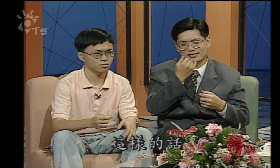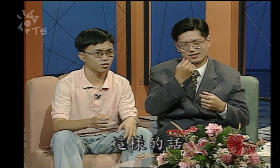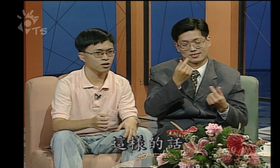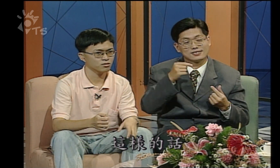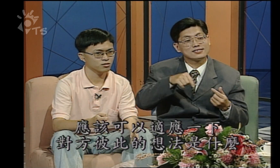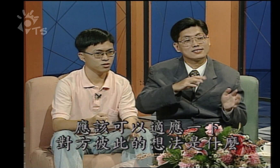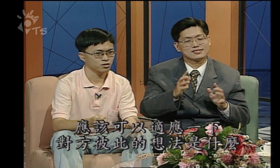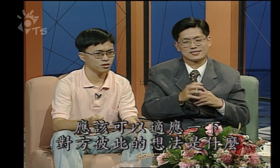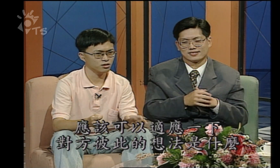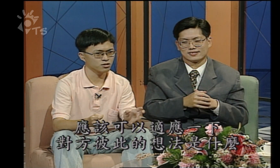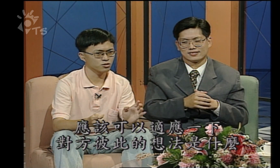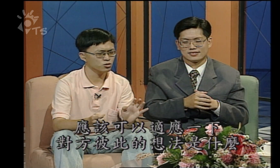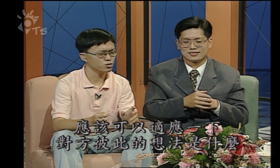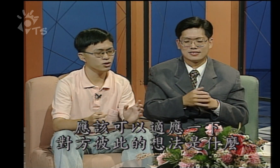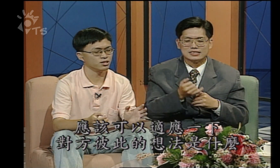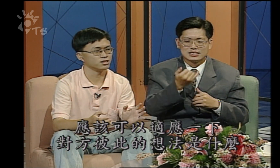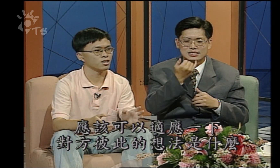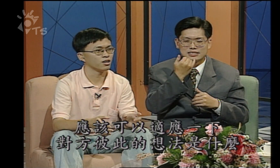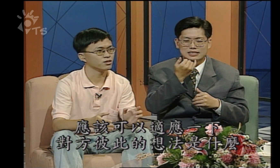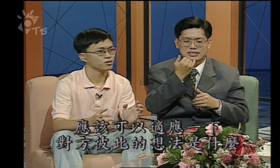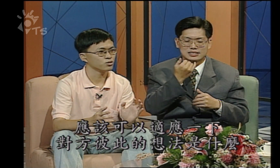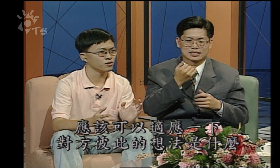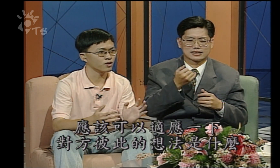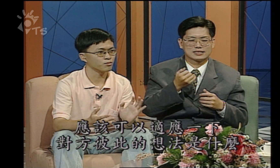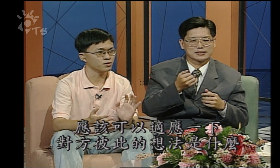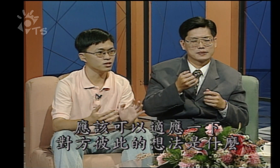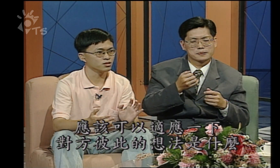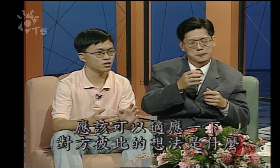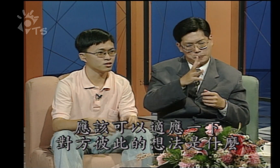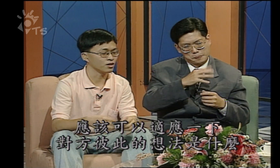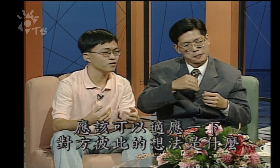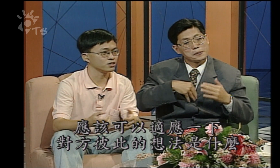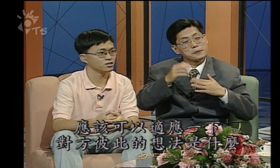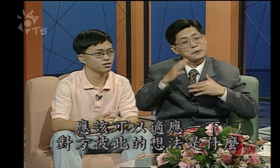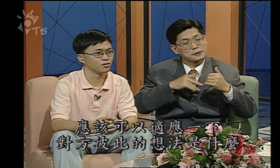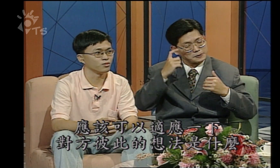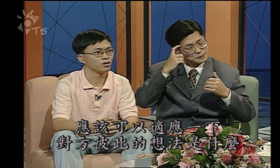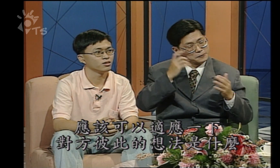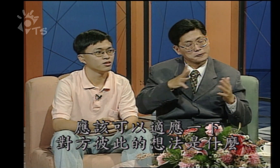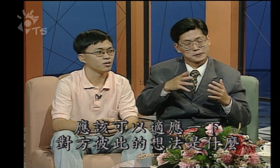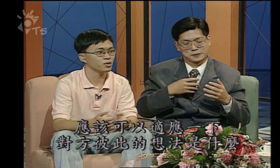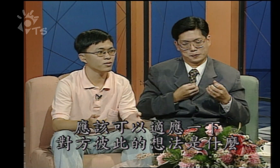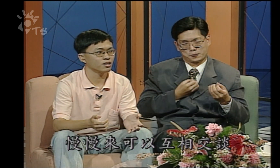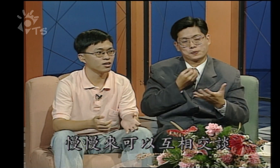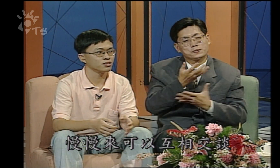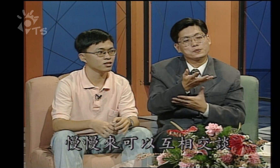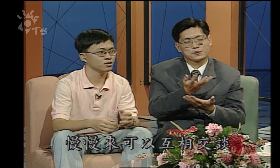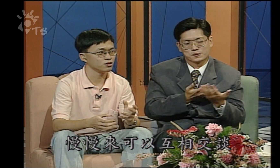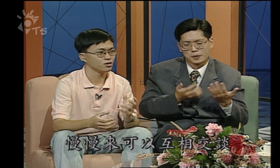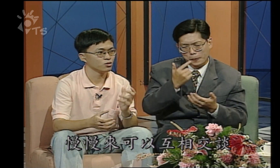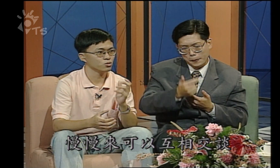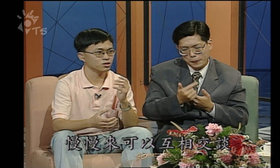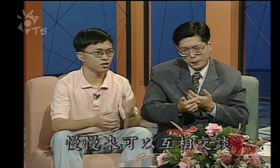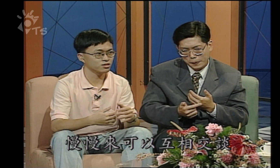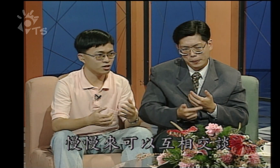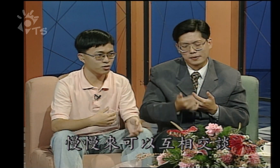该可以粗略一下对方彼此的想法是什么，慢慢来，可以互相交